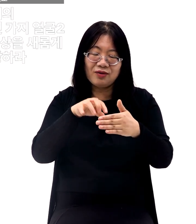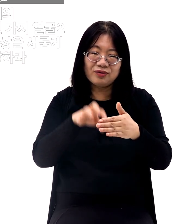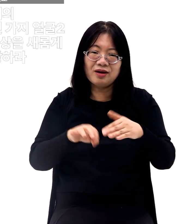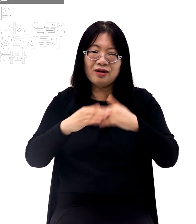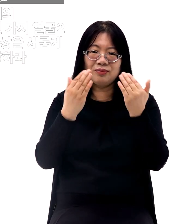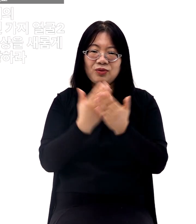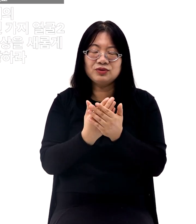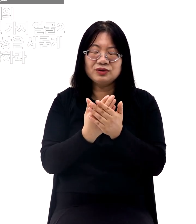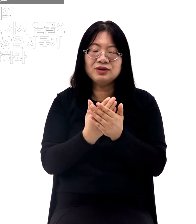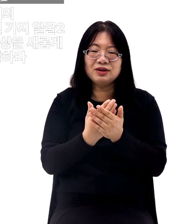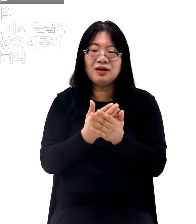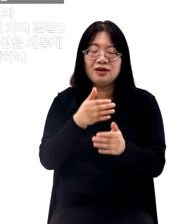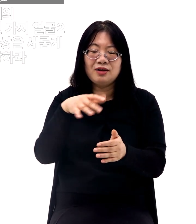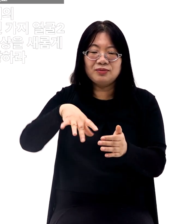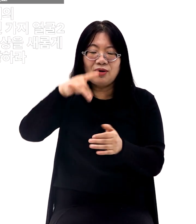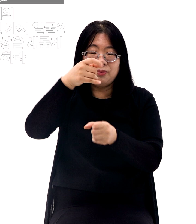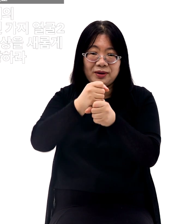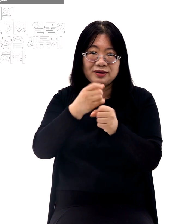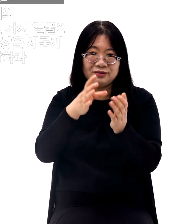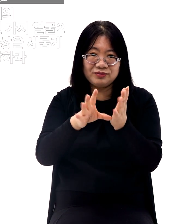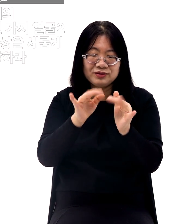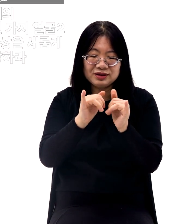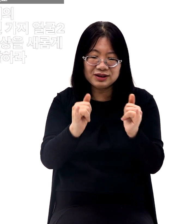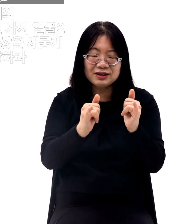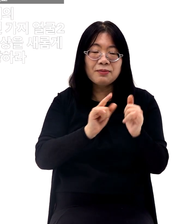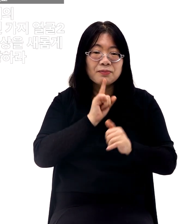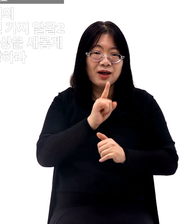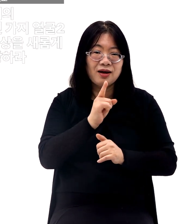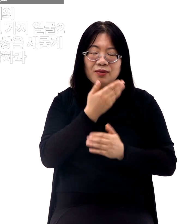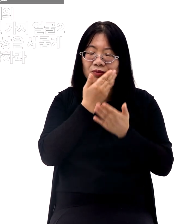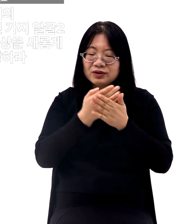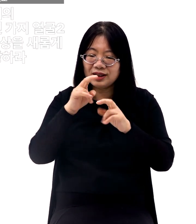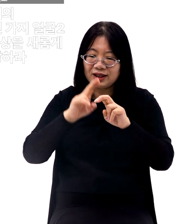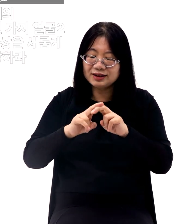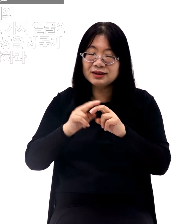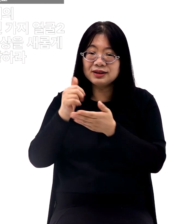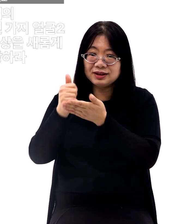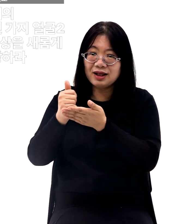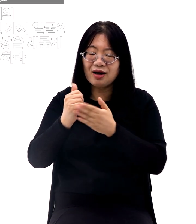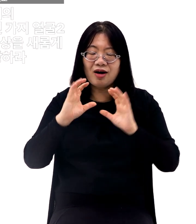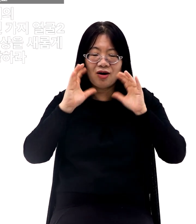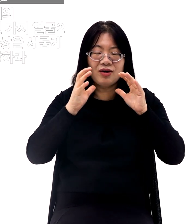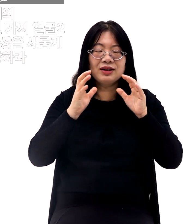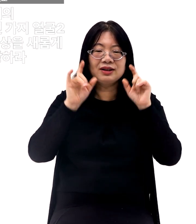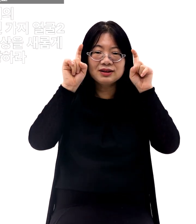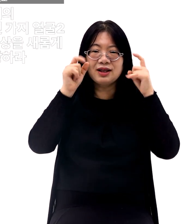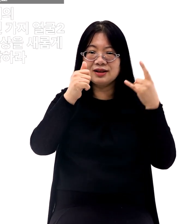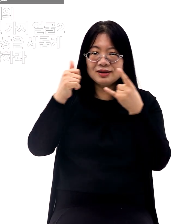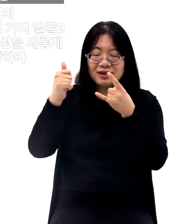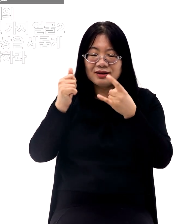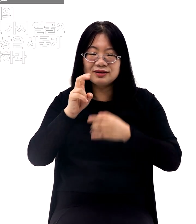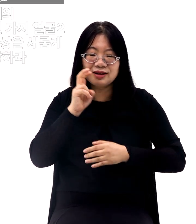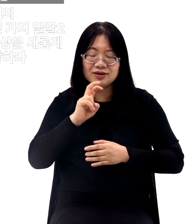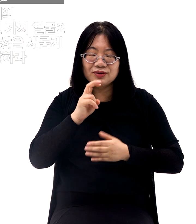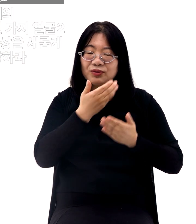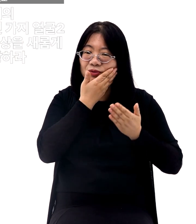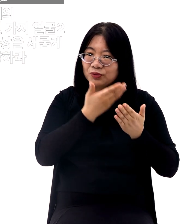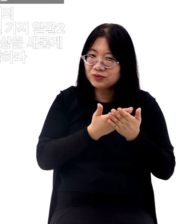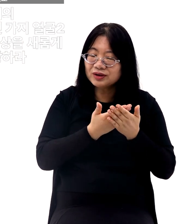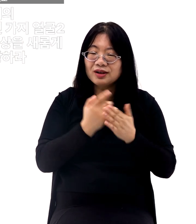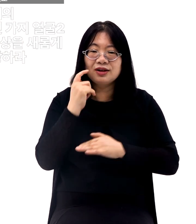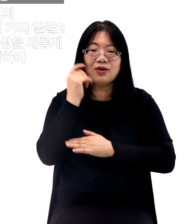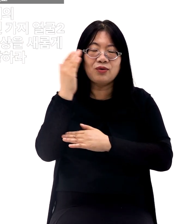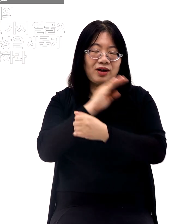모든 피조물들이 이르되 보좌에 앉으신 이와 어린 양에게 찬송과 존귀와